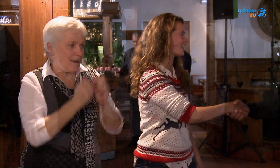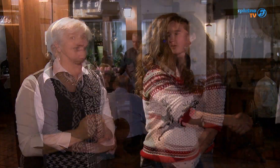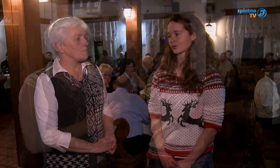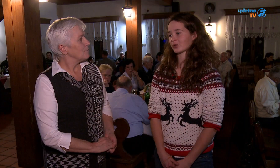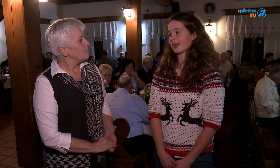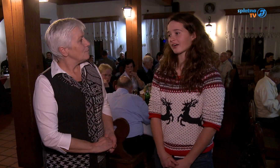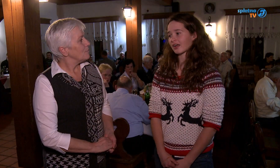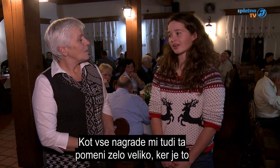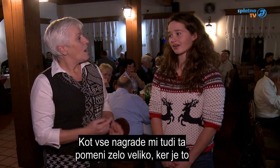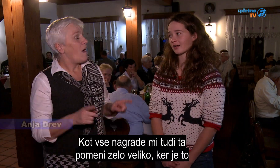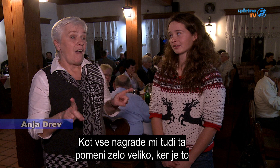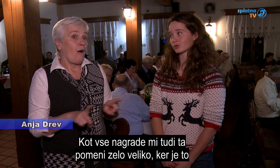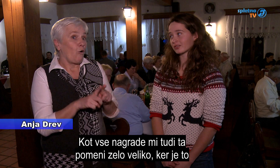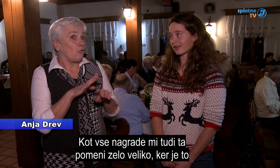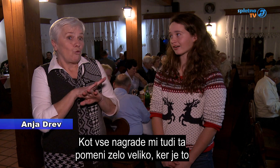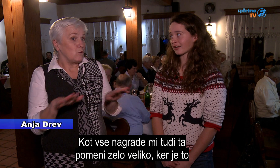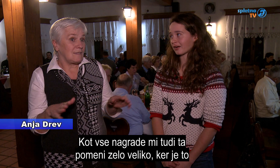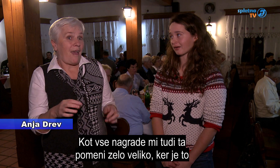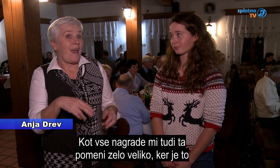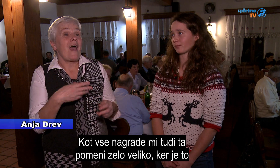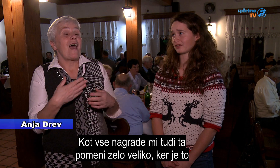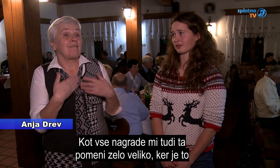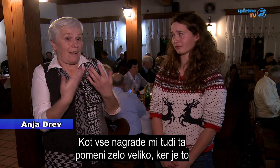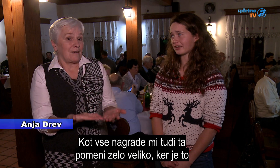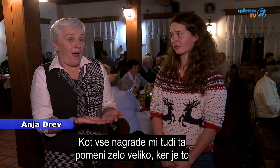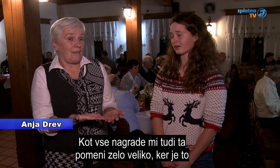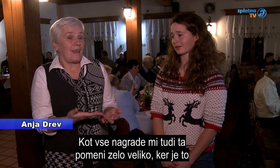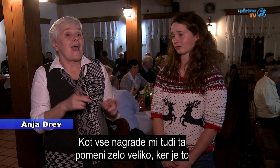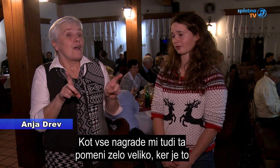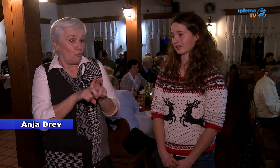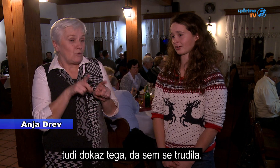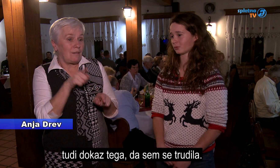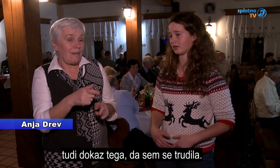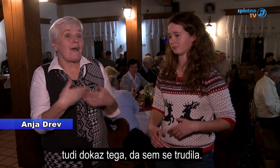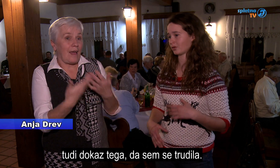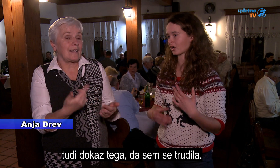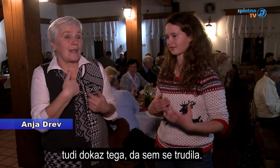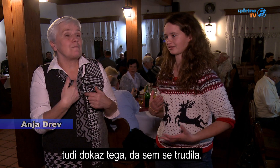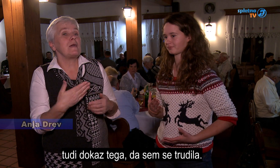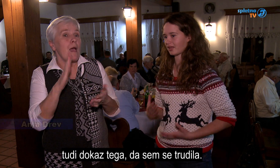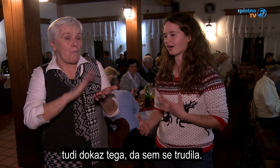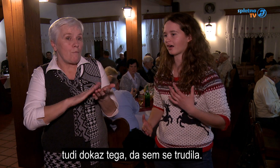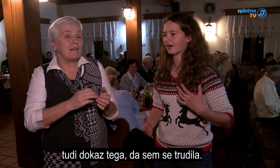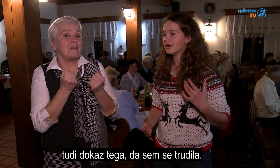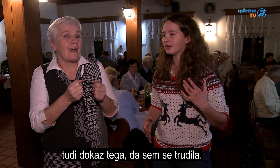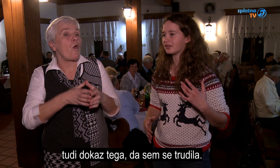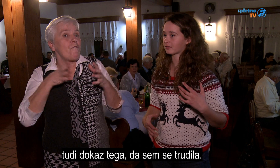Kot vse nagrade, mi tudi ta nagrada pomeni zelo veliko, ker to je pač tudi dokaz tega, da sem